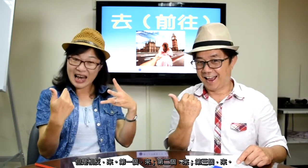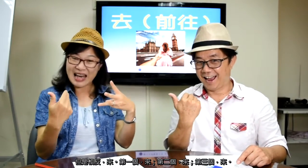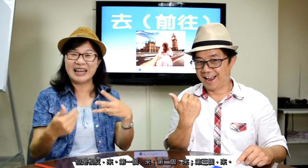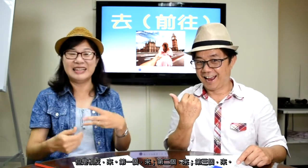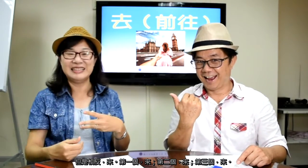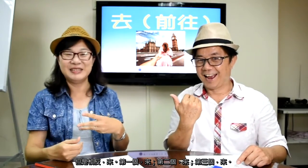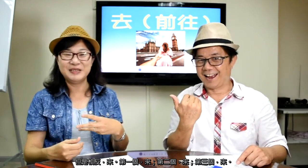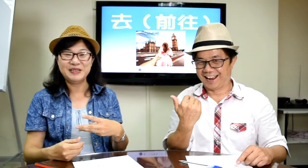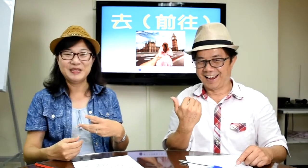来，